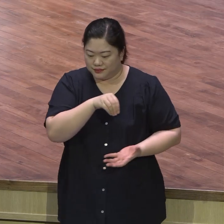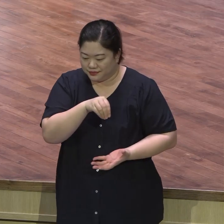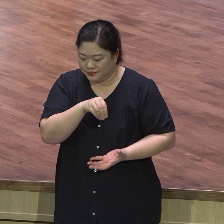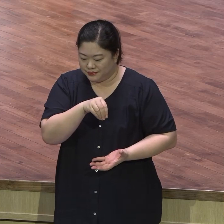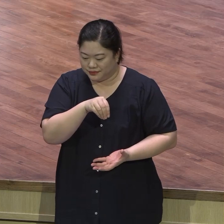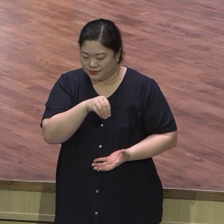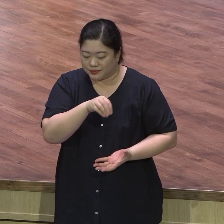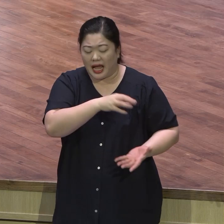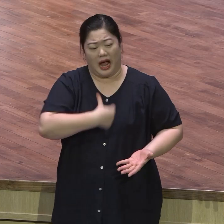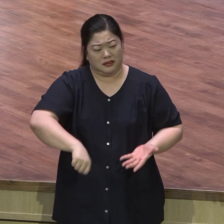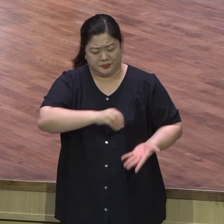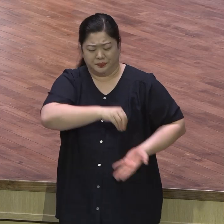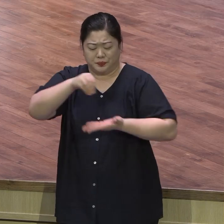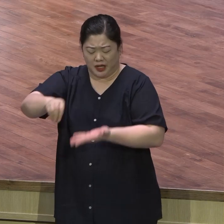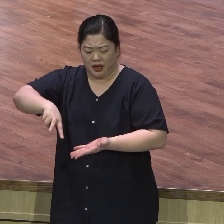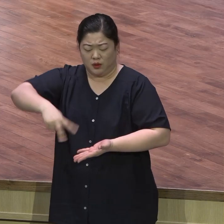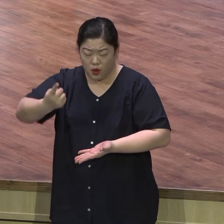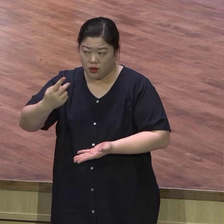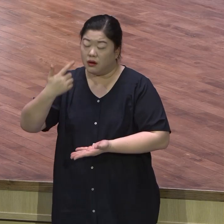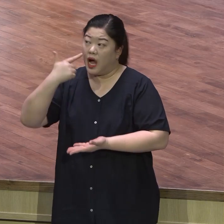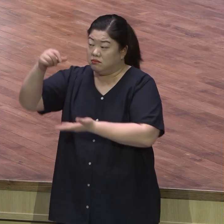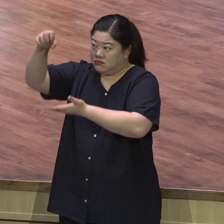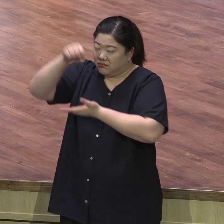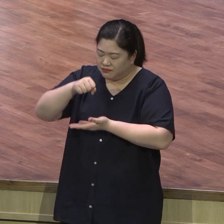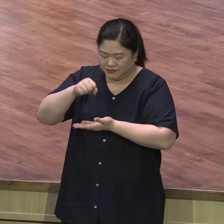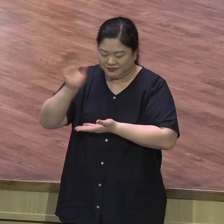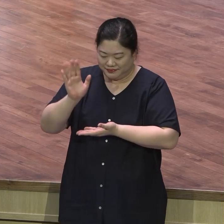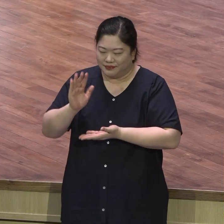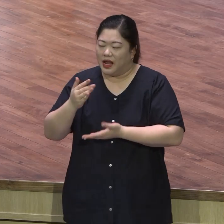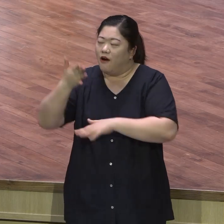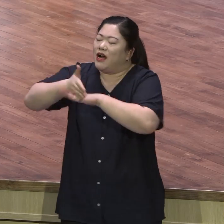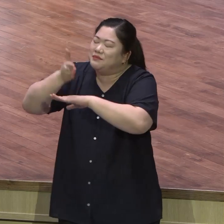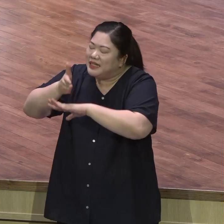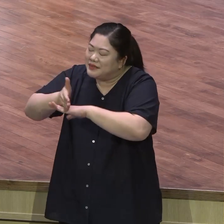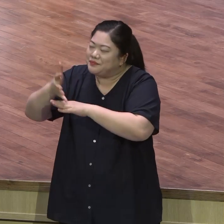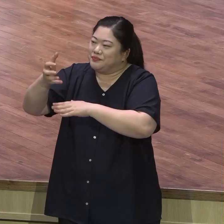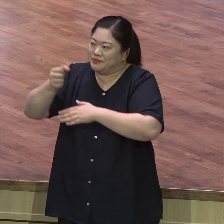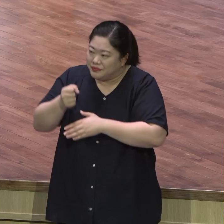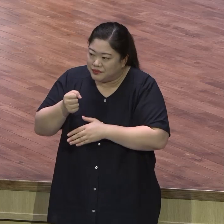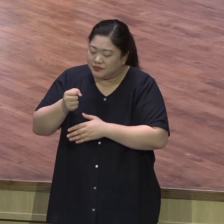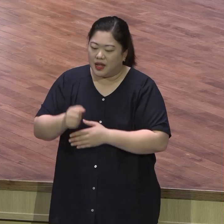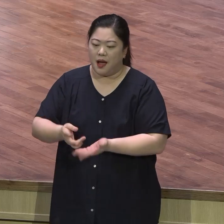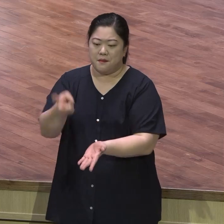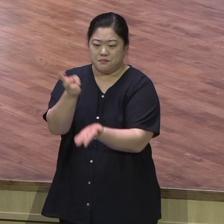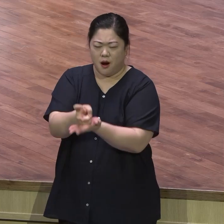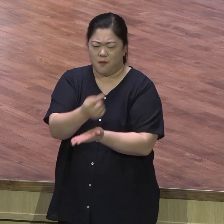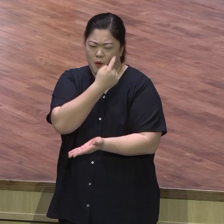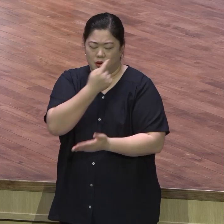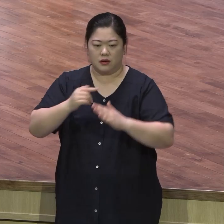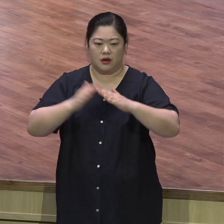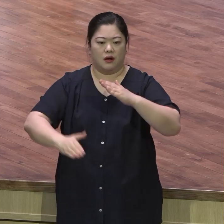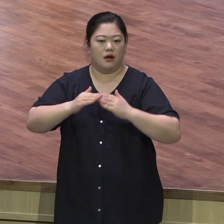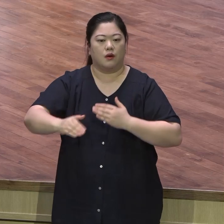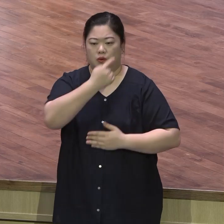서로 다 해가지고 법적으로 전부 다 법적으로 법원에 가서 다 해가지고 정확하게 해가지고.